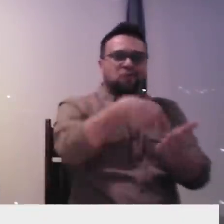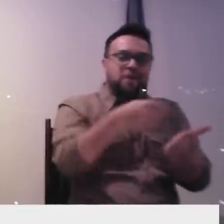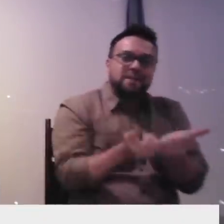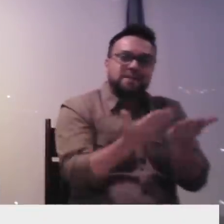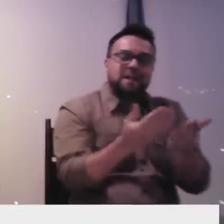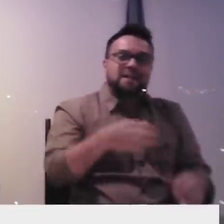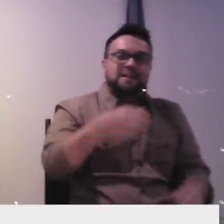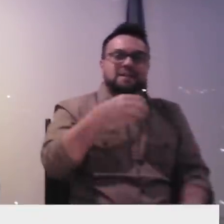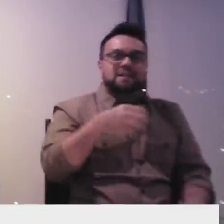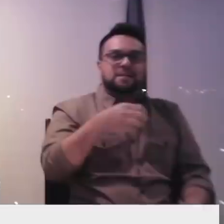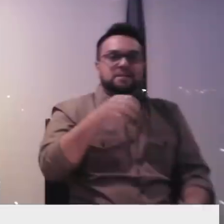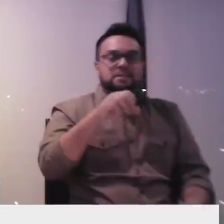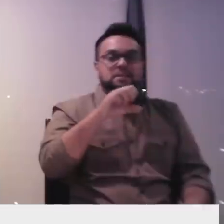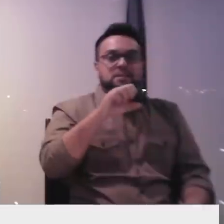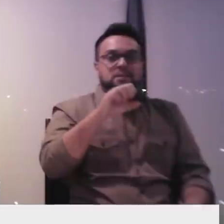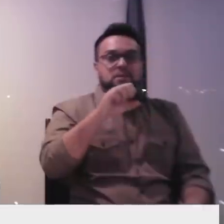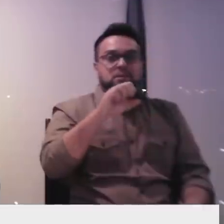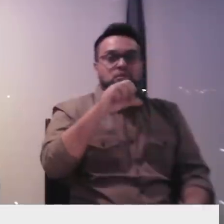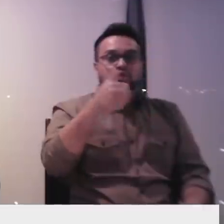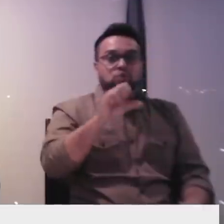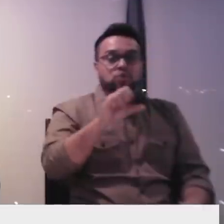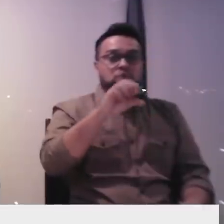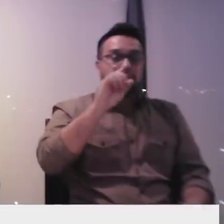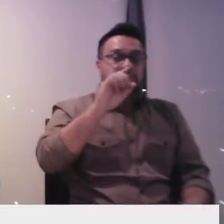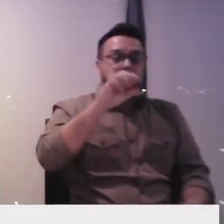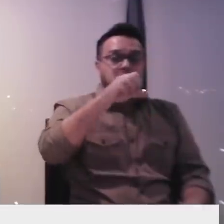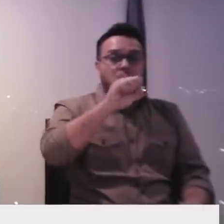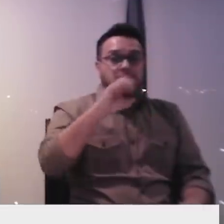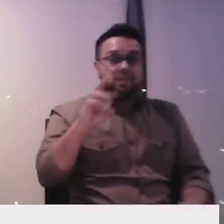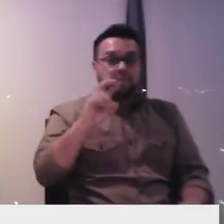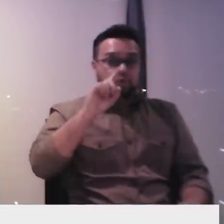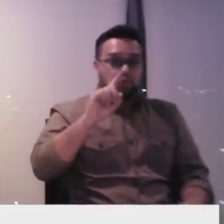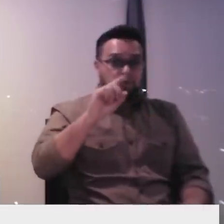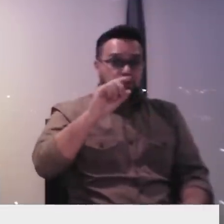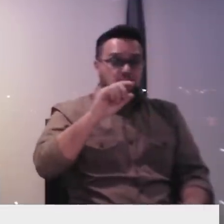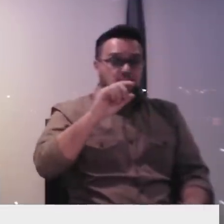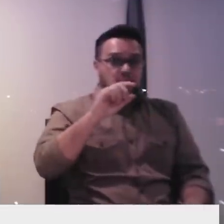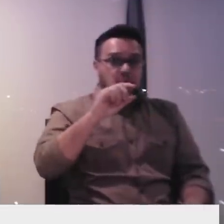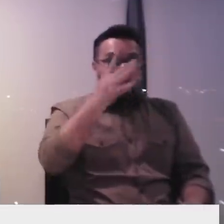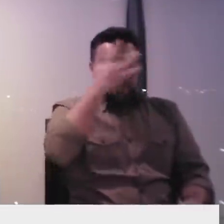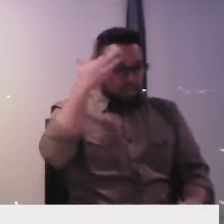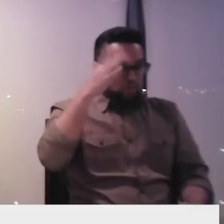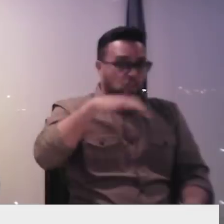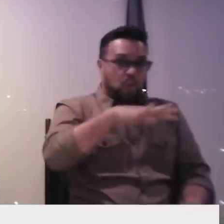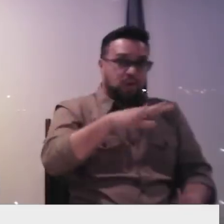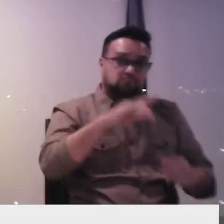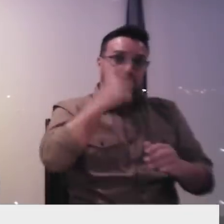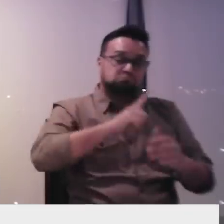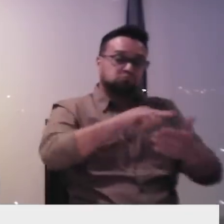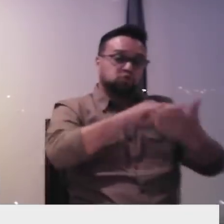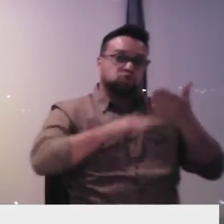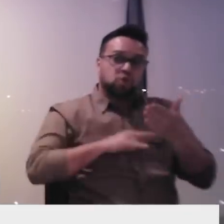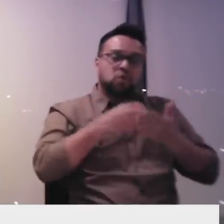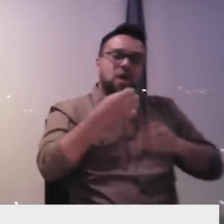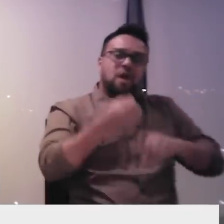domínio lá na Bahia, título de propriedade da terra. A emoção é enorme por parte das pessoas que recebem esse título. E